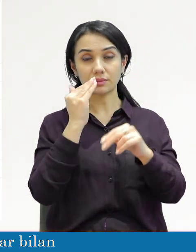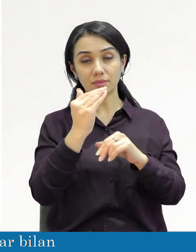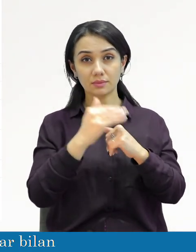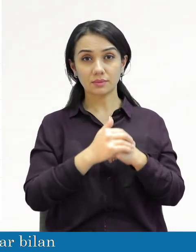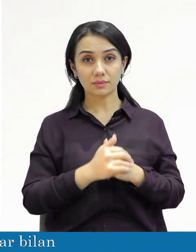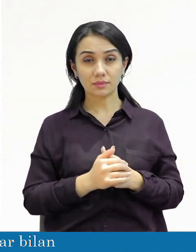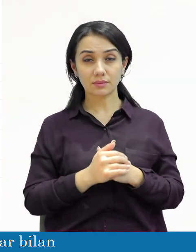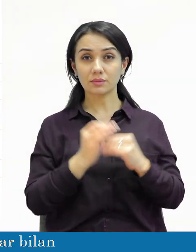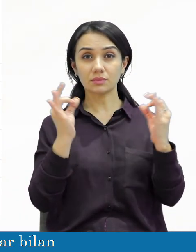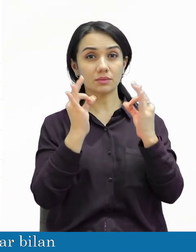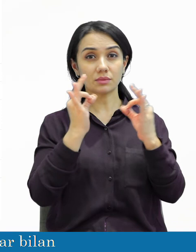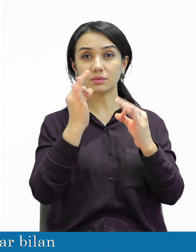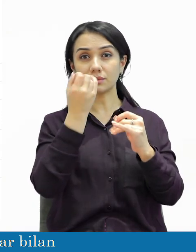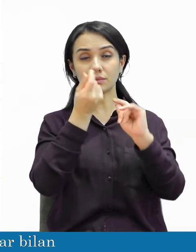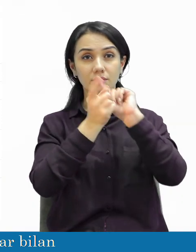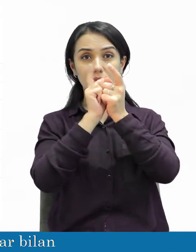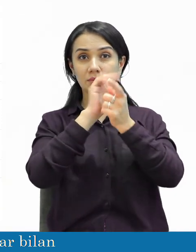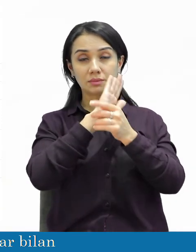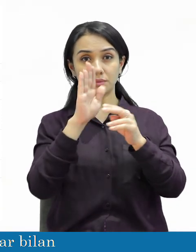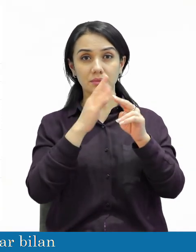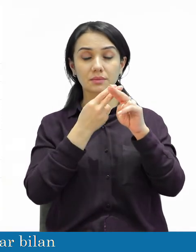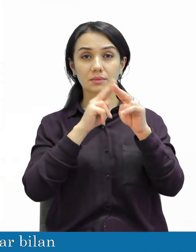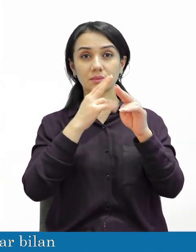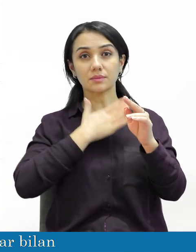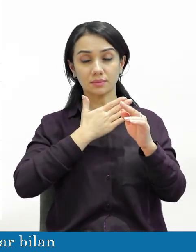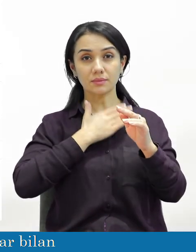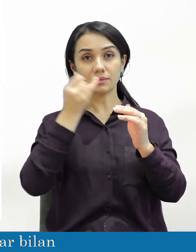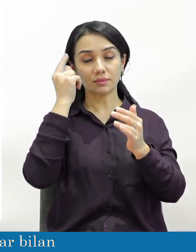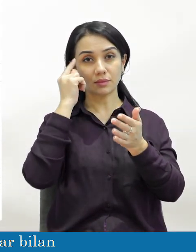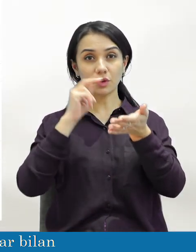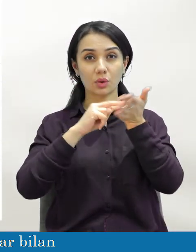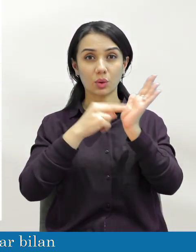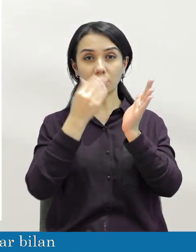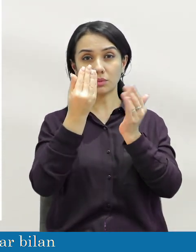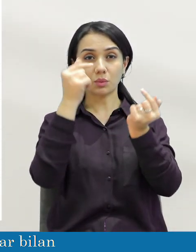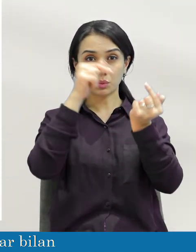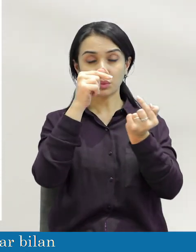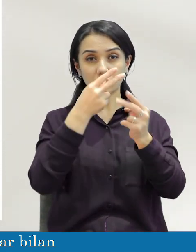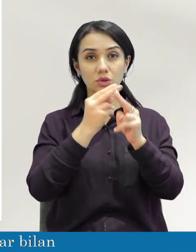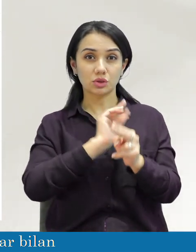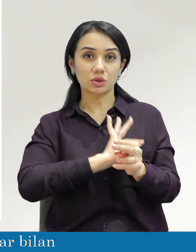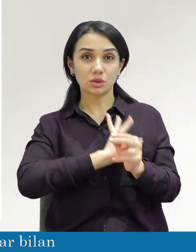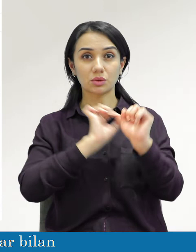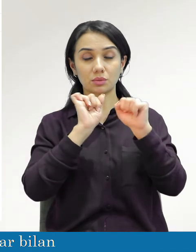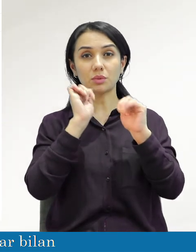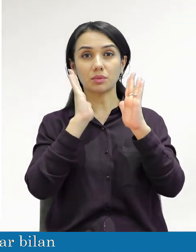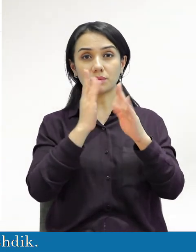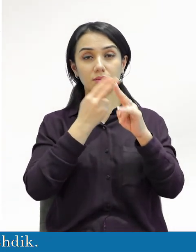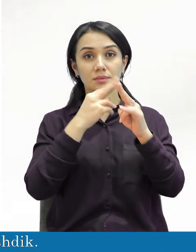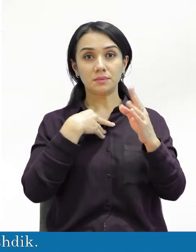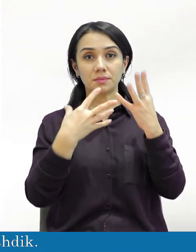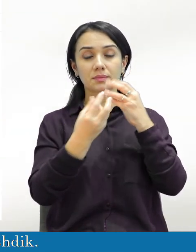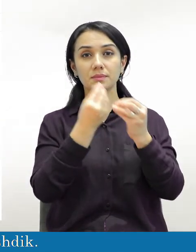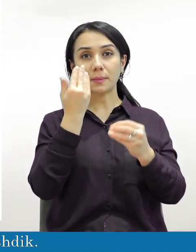buni hech qanaqa nimalari o'zgarmasdan mana loyihamga moslashgan holatda ham ishlatishim mumkin bo'ladi. Demak, sizlar